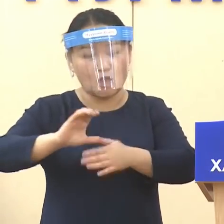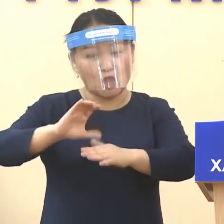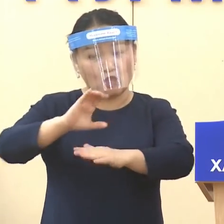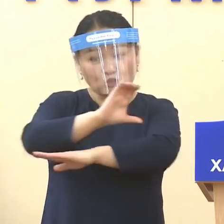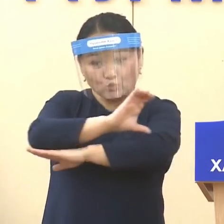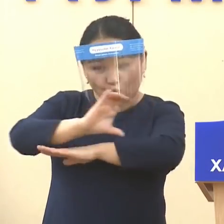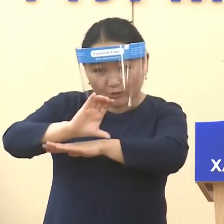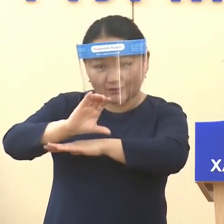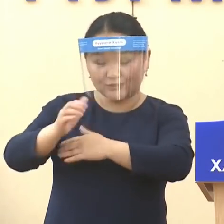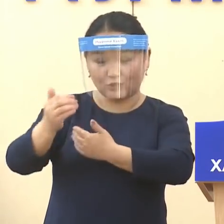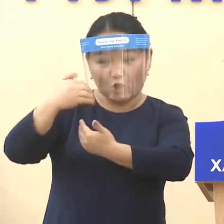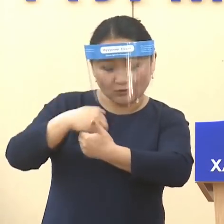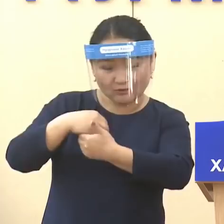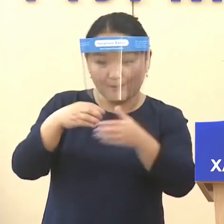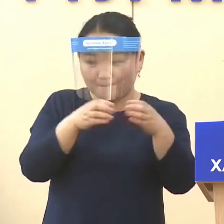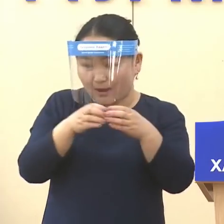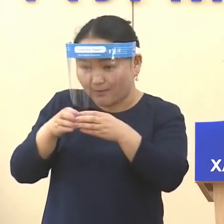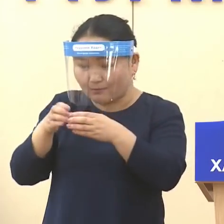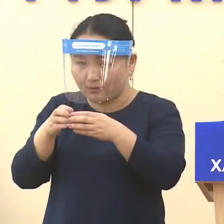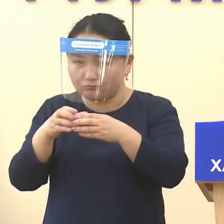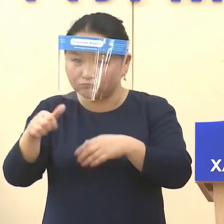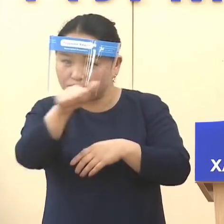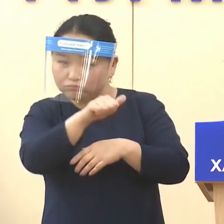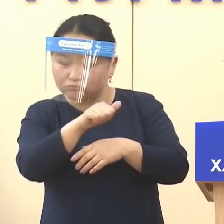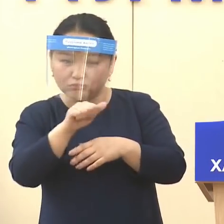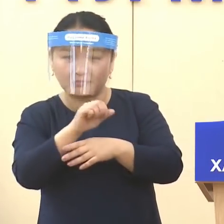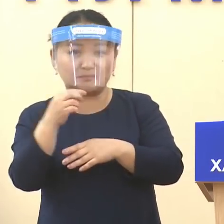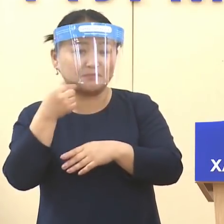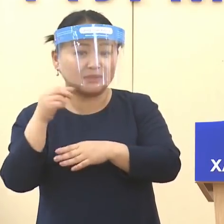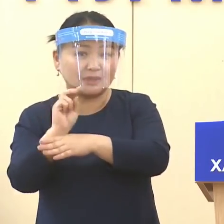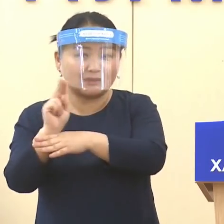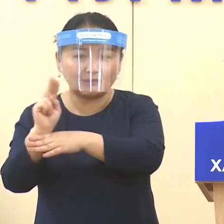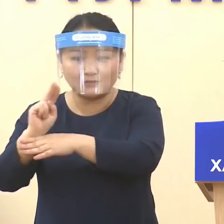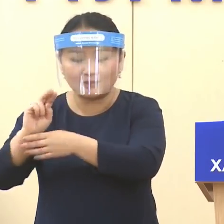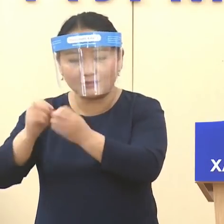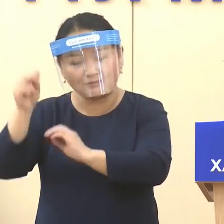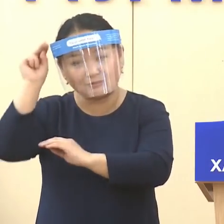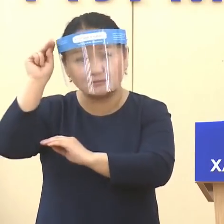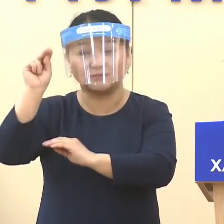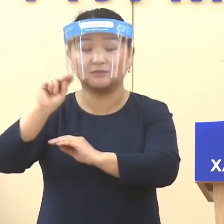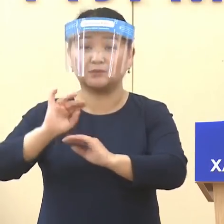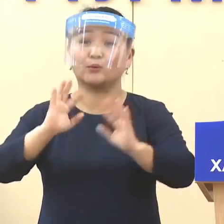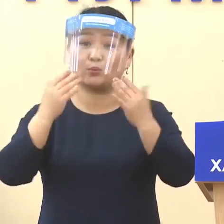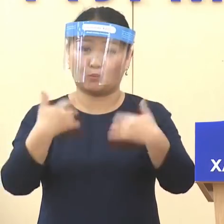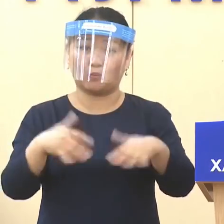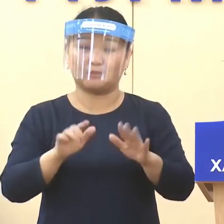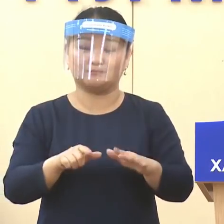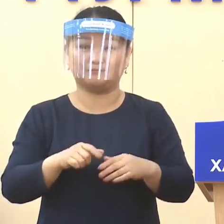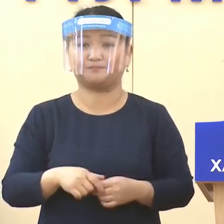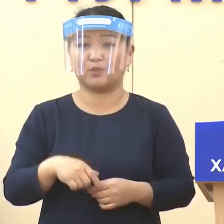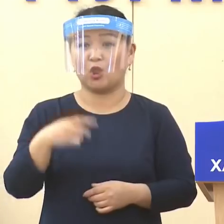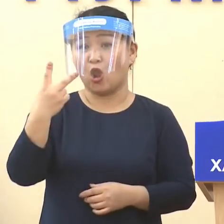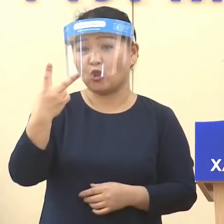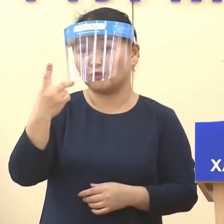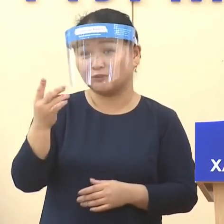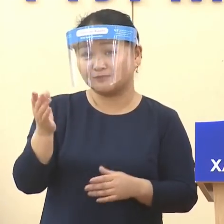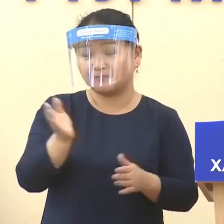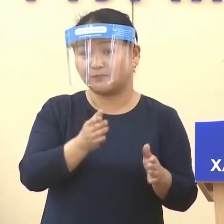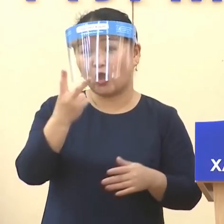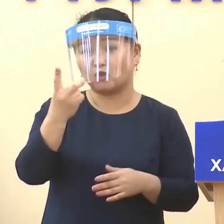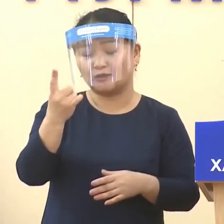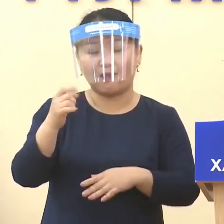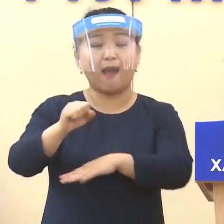нэг мэрэгчлэр арга зүгээр хангах эцсийн халдвар үтгэл хийл гэж дадлах сургалтыг хийлээ. За мөн 21 аймгийн одоо